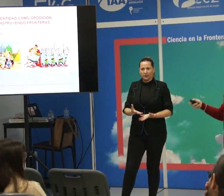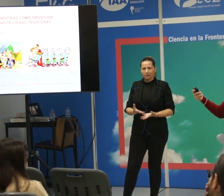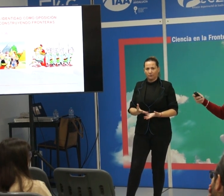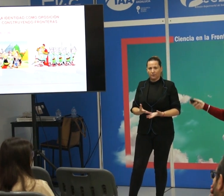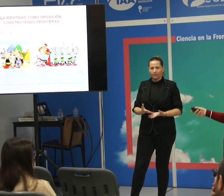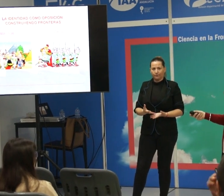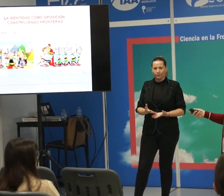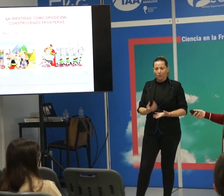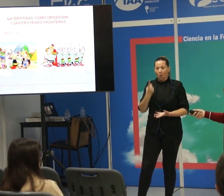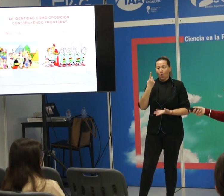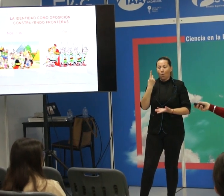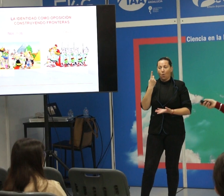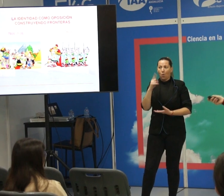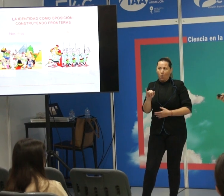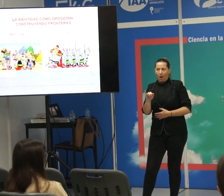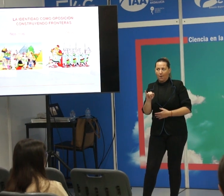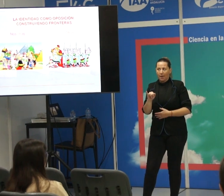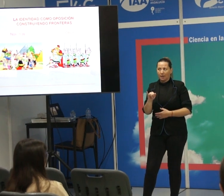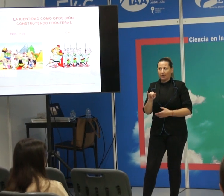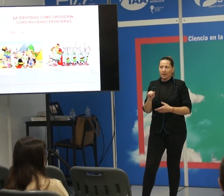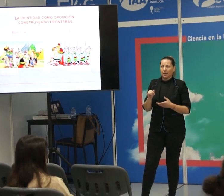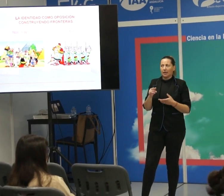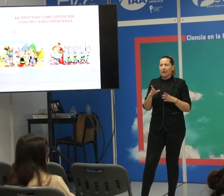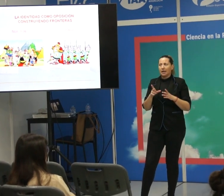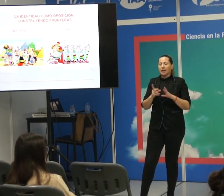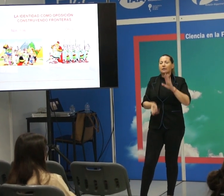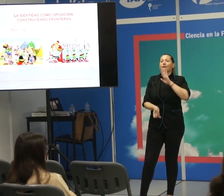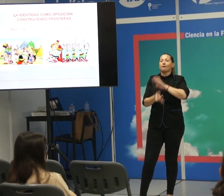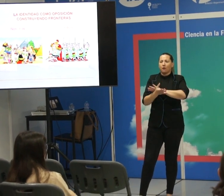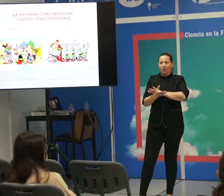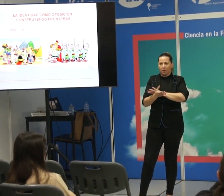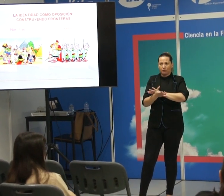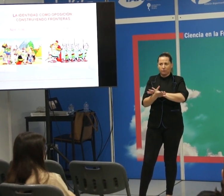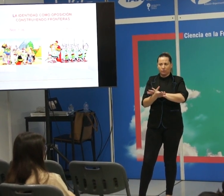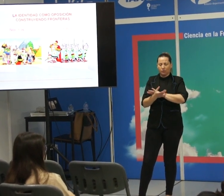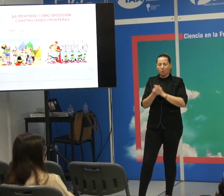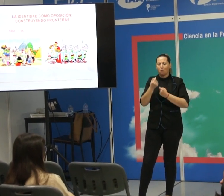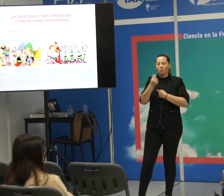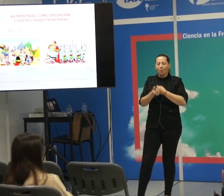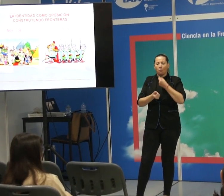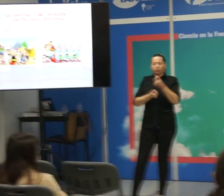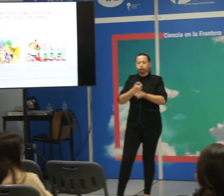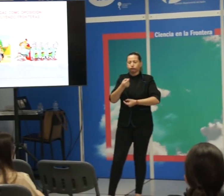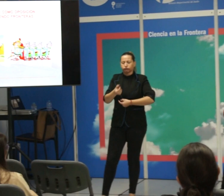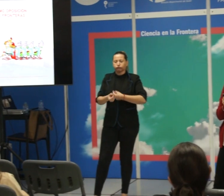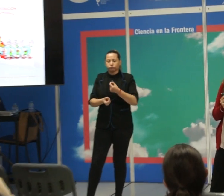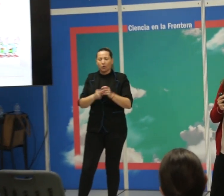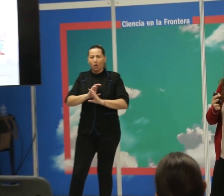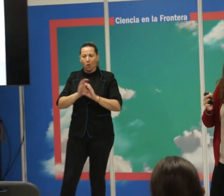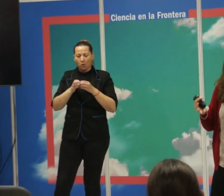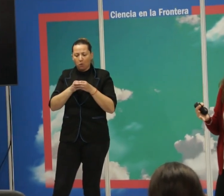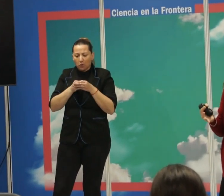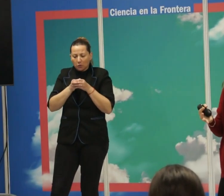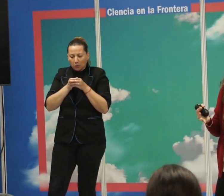¿Qué hacemos una vez que ya estamos más o menos conformados? Bueno, ese proceso de conformación se va haciendo poco a poco. El grupo puede ser